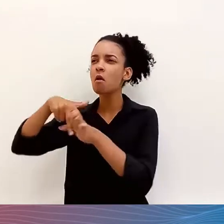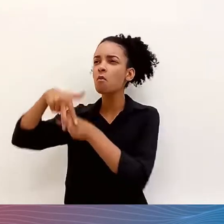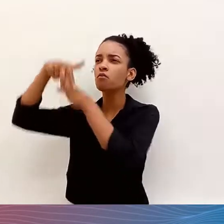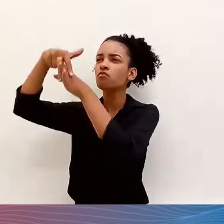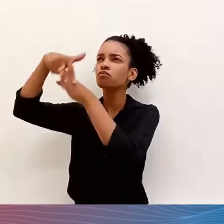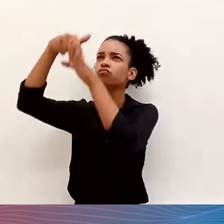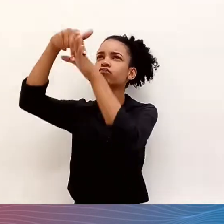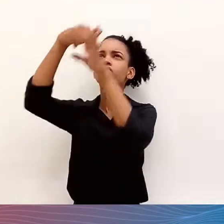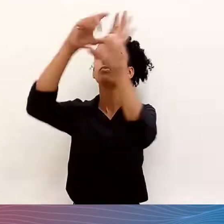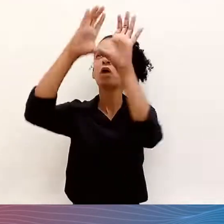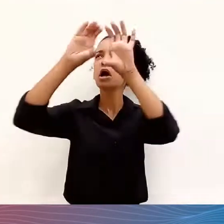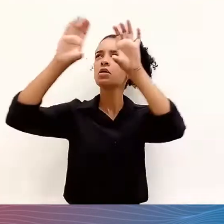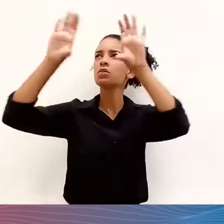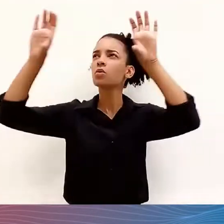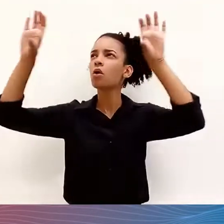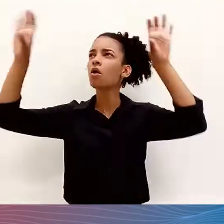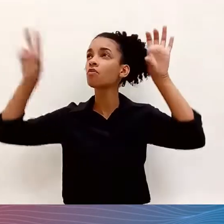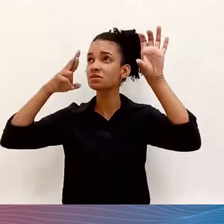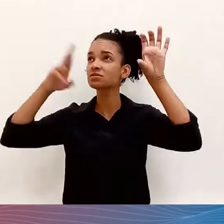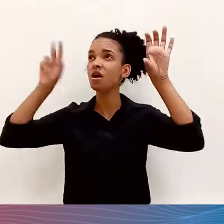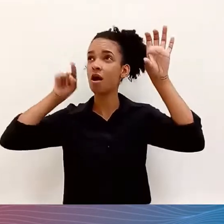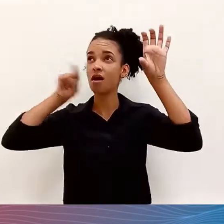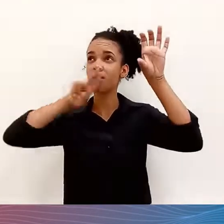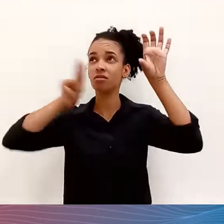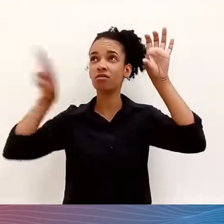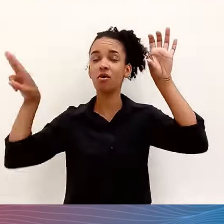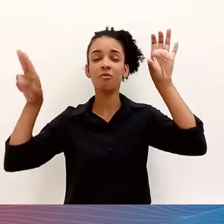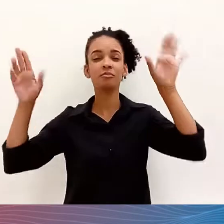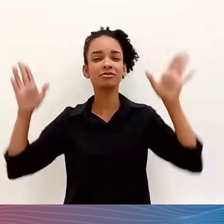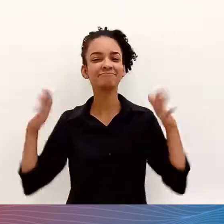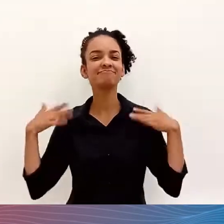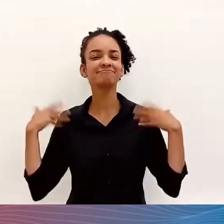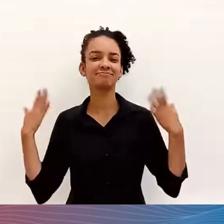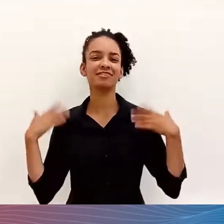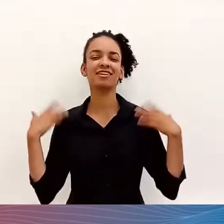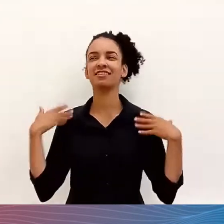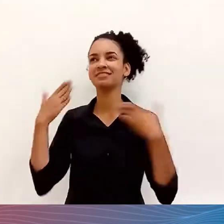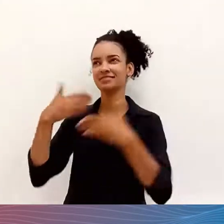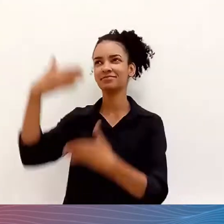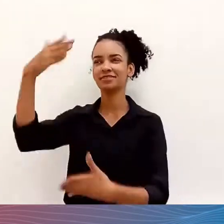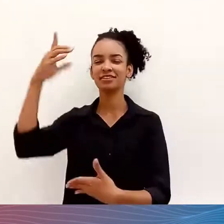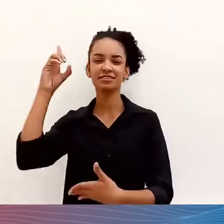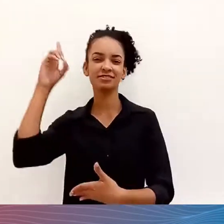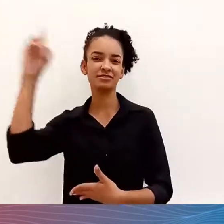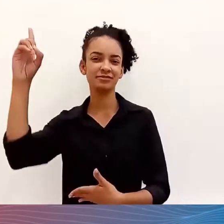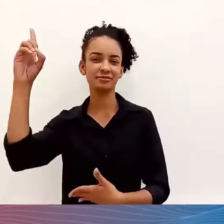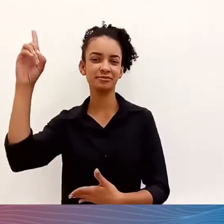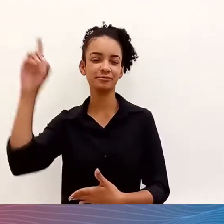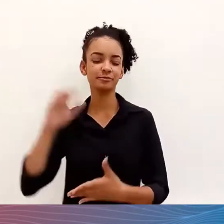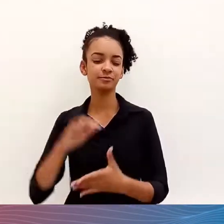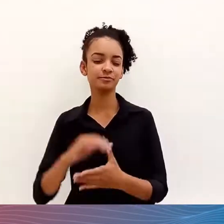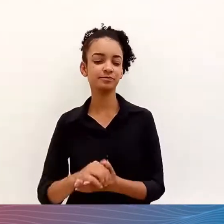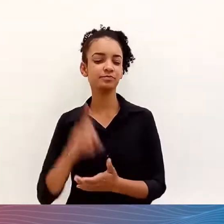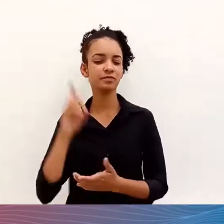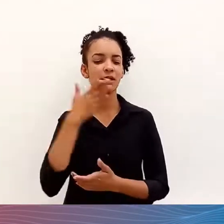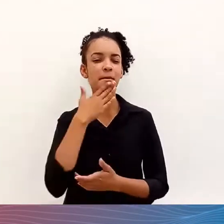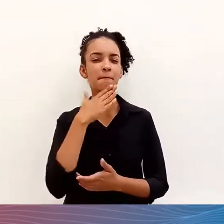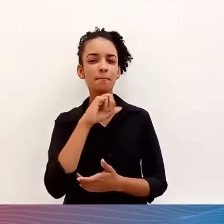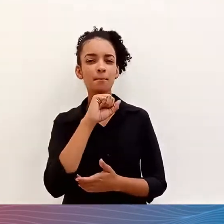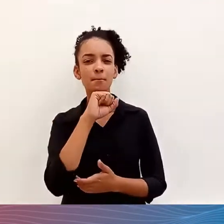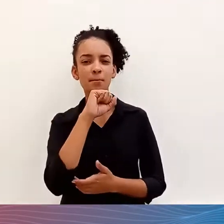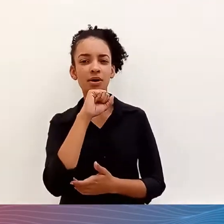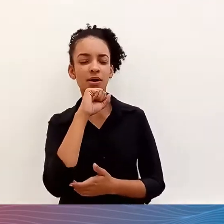diante dele. Pai dos órfãos e juiz das viúvas é Deus em sua santa